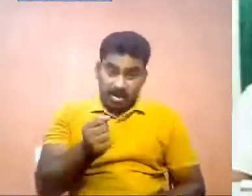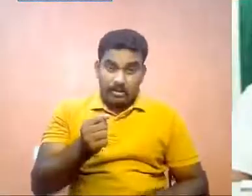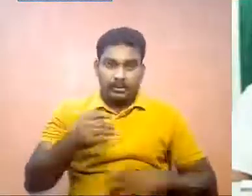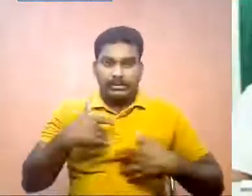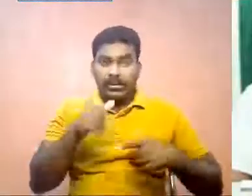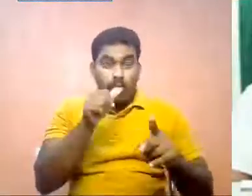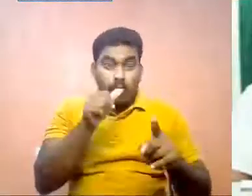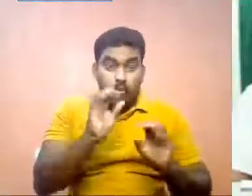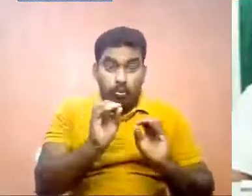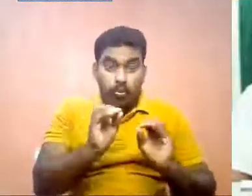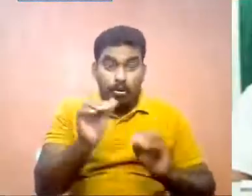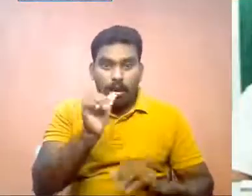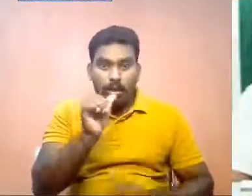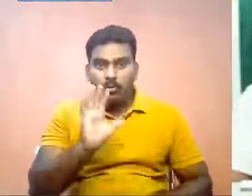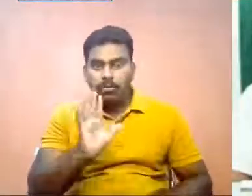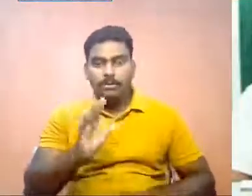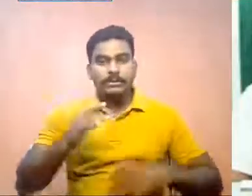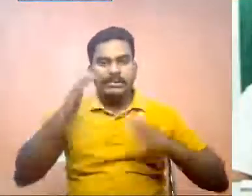മാനസികവുമായ